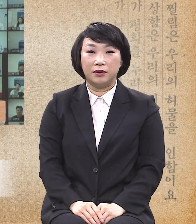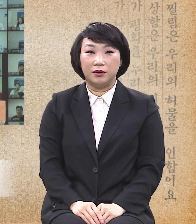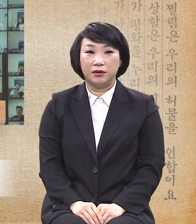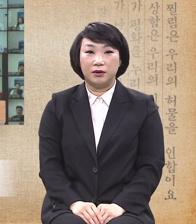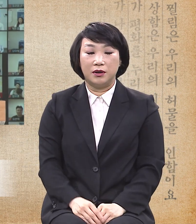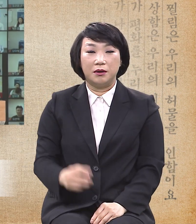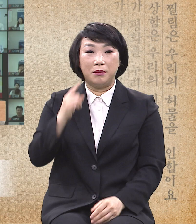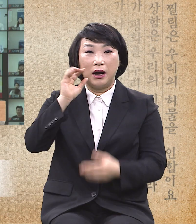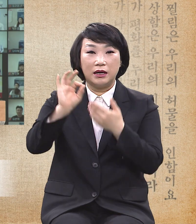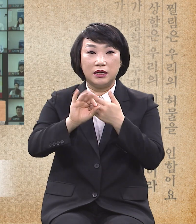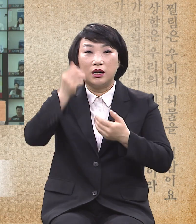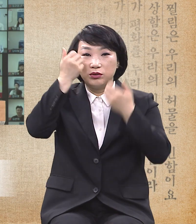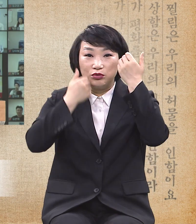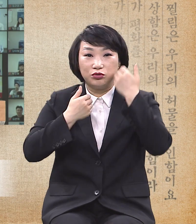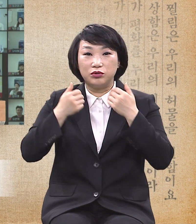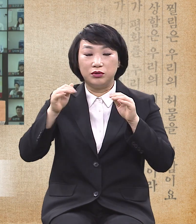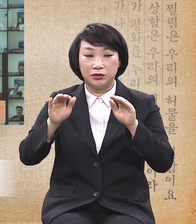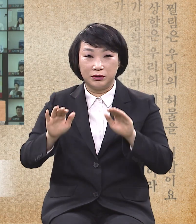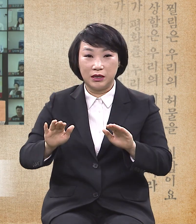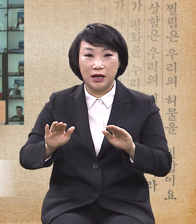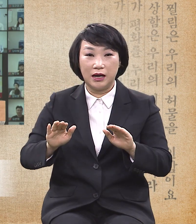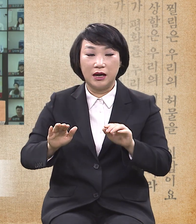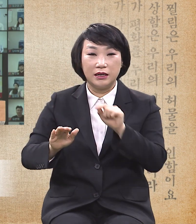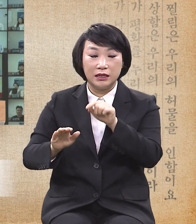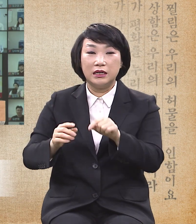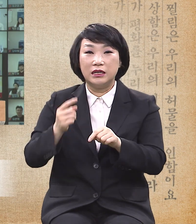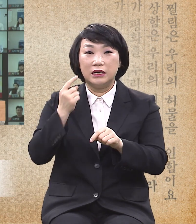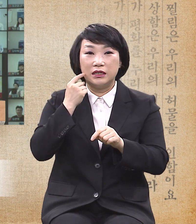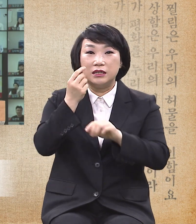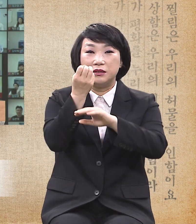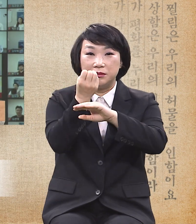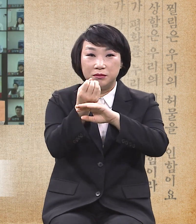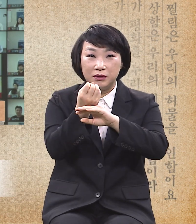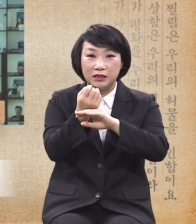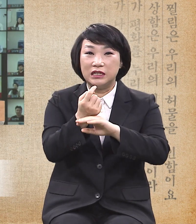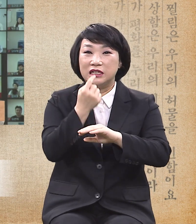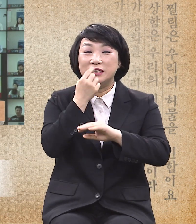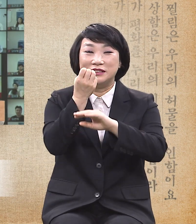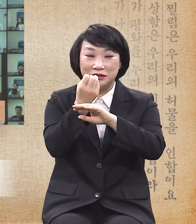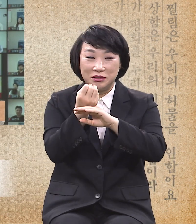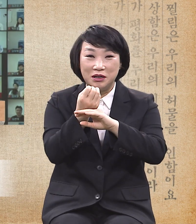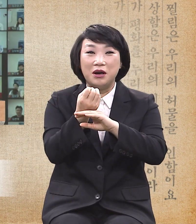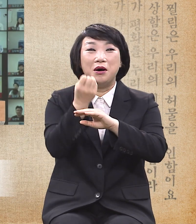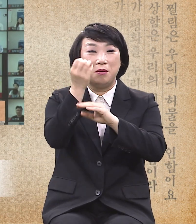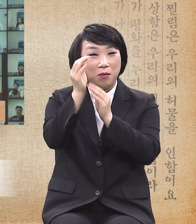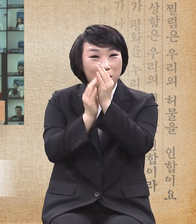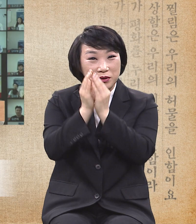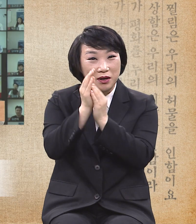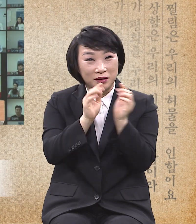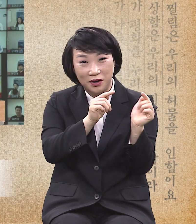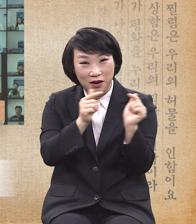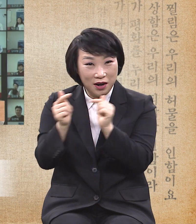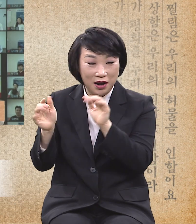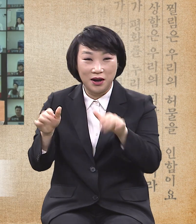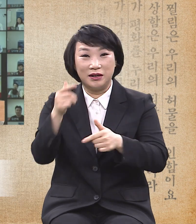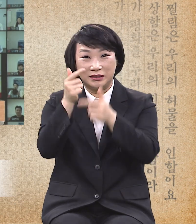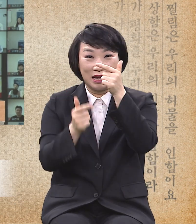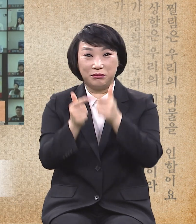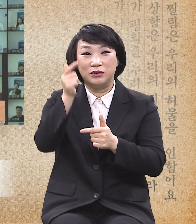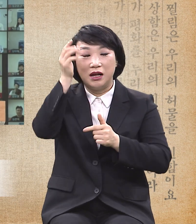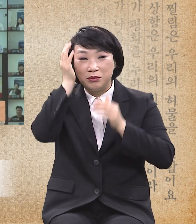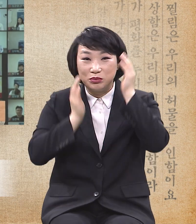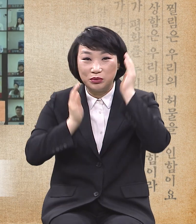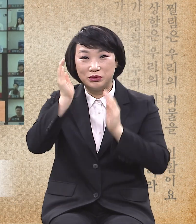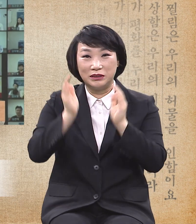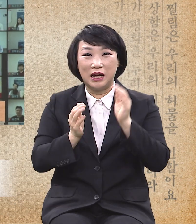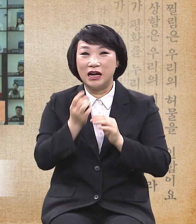그러므로 만일 누구든지 금이나 은이나 보석이나 나무나